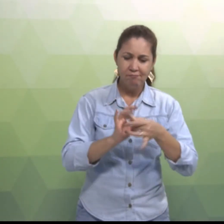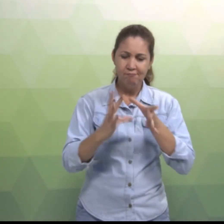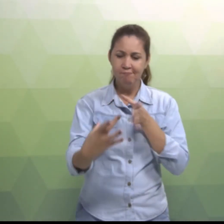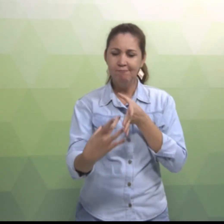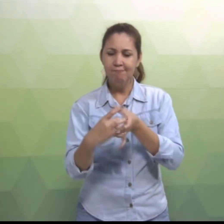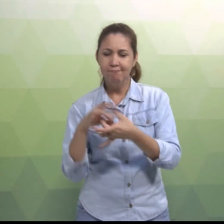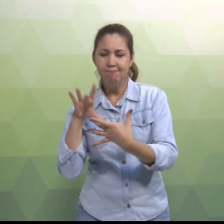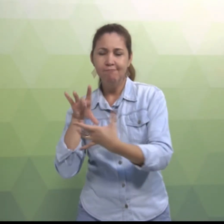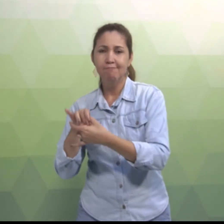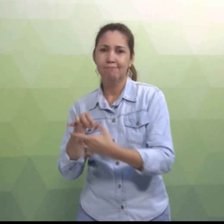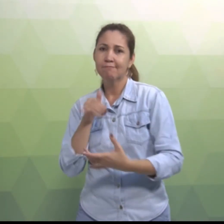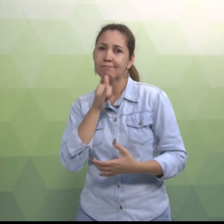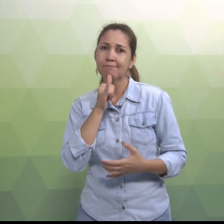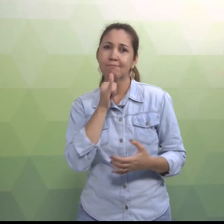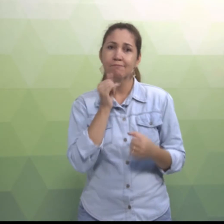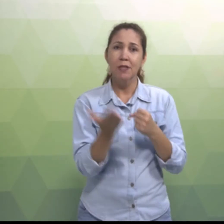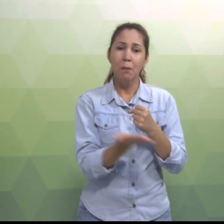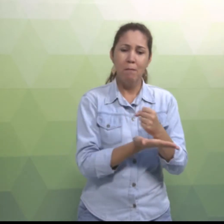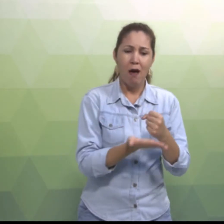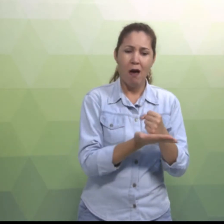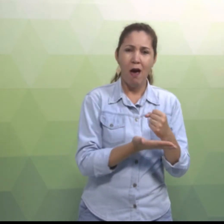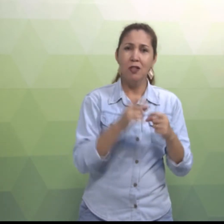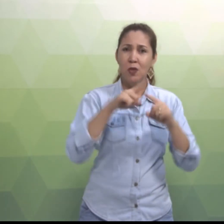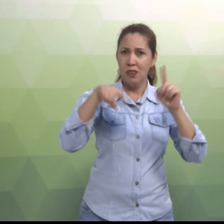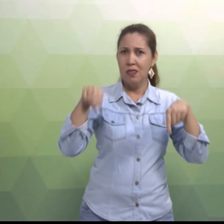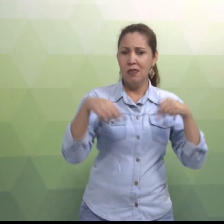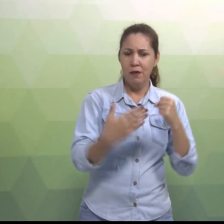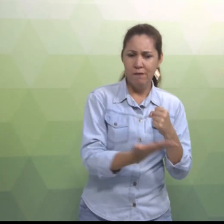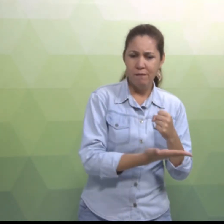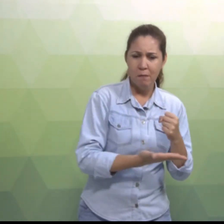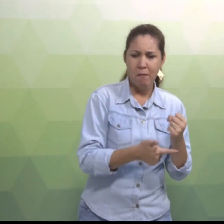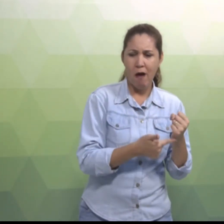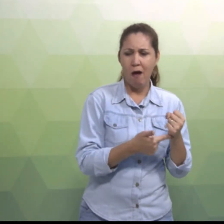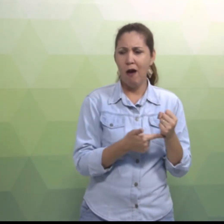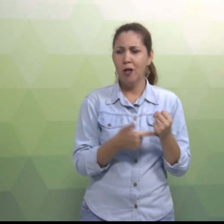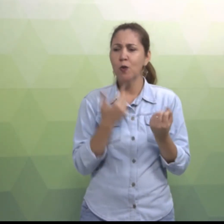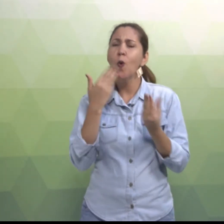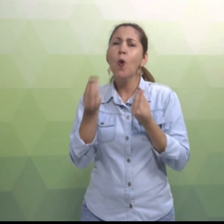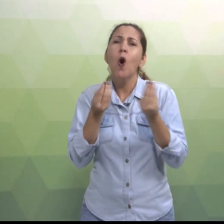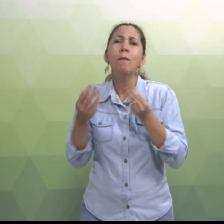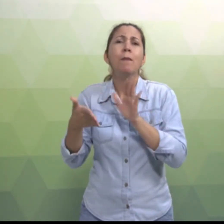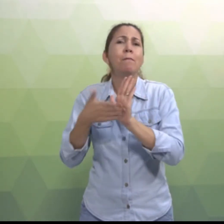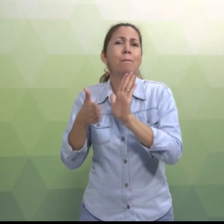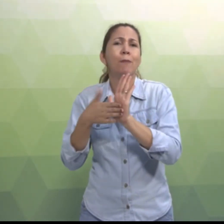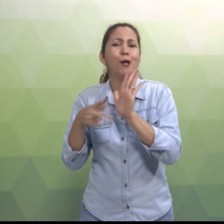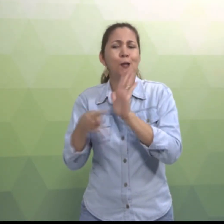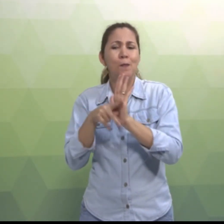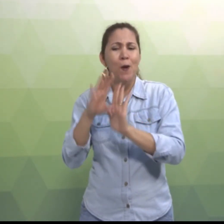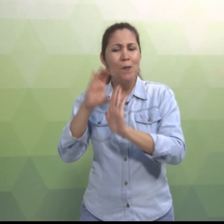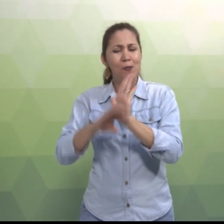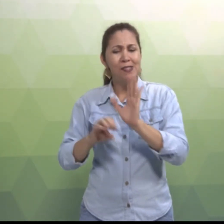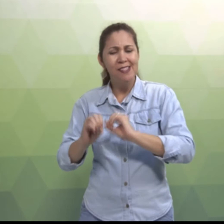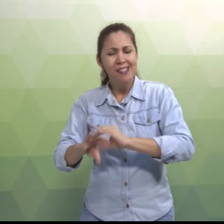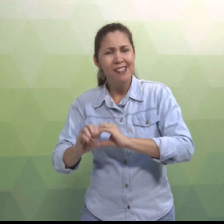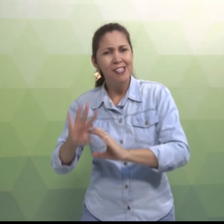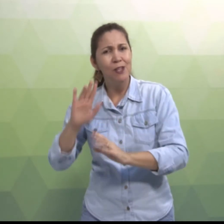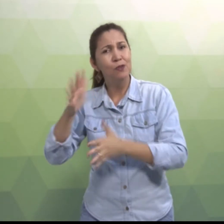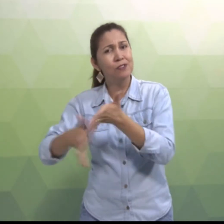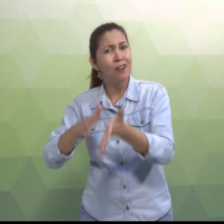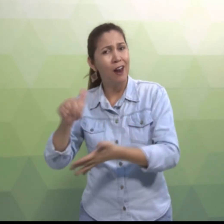preciso preparar a minha aula interligado ao nível de língua de sinais do meu aluno, bem como com a proposta curricular